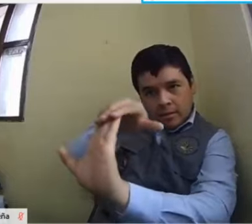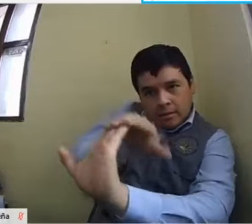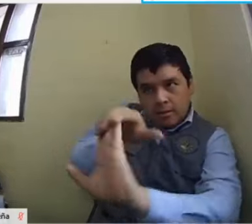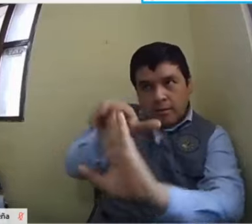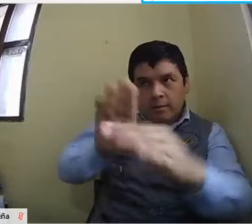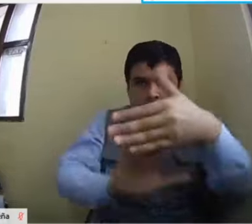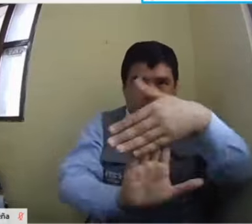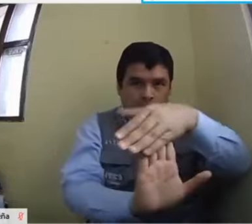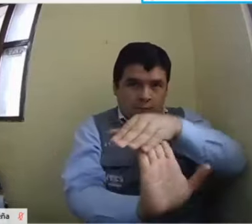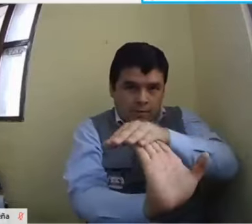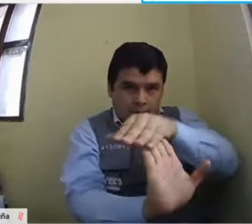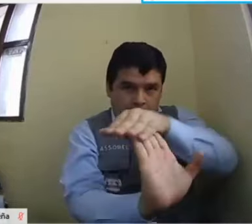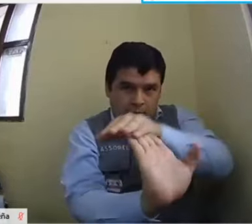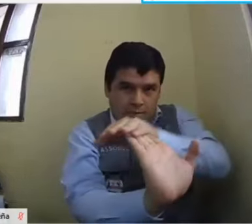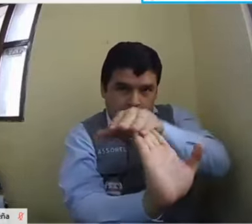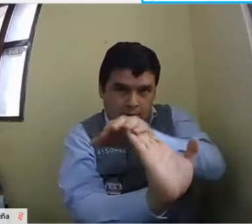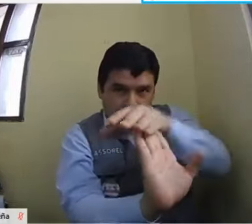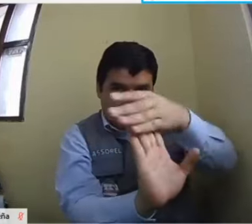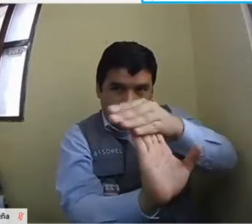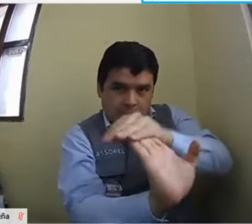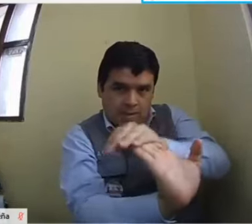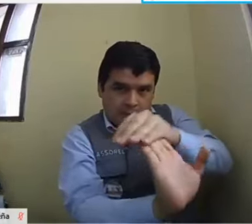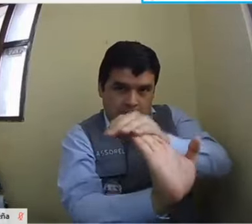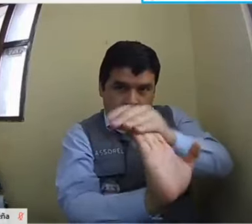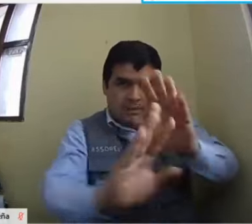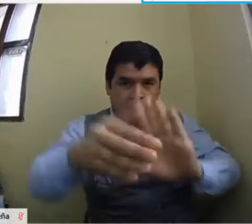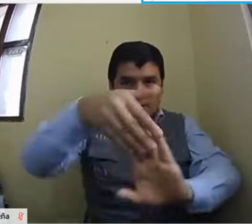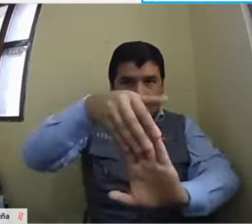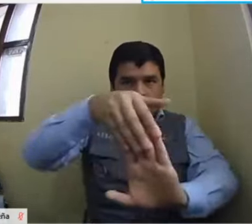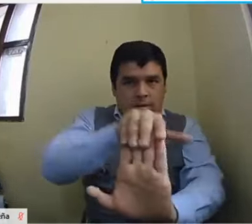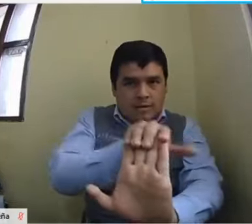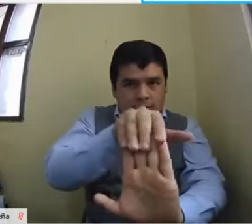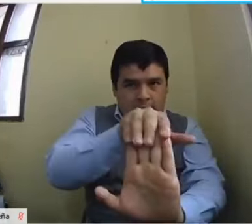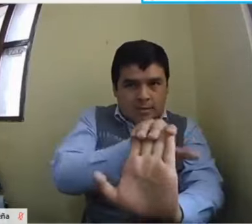poder iniciar la clase es importante también realizarlo.